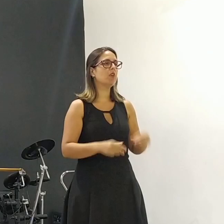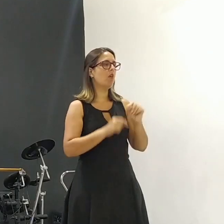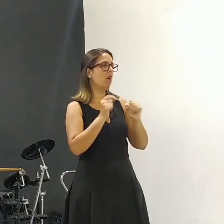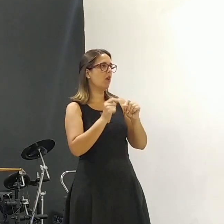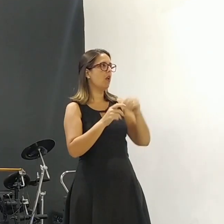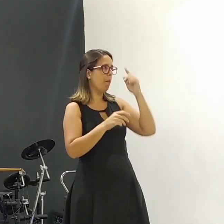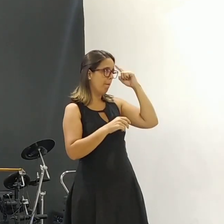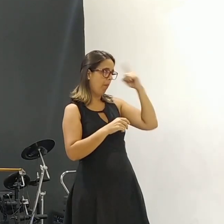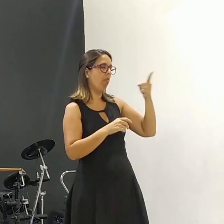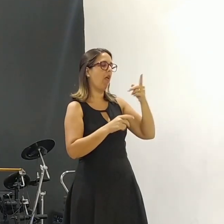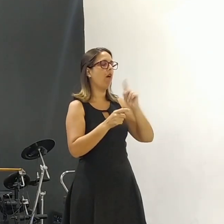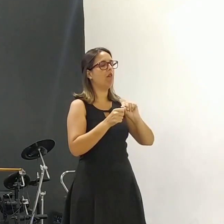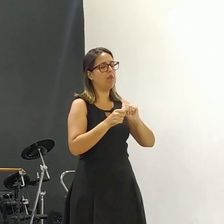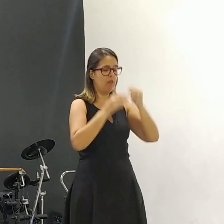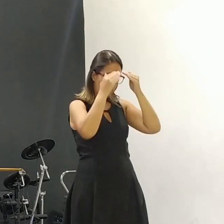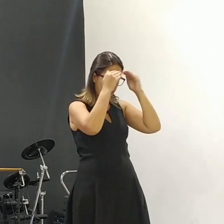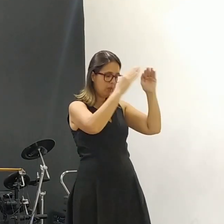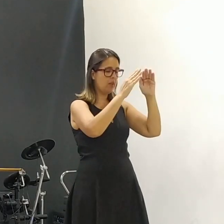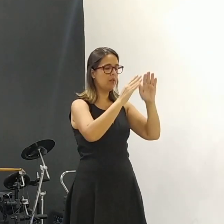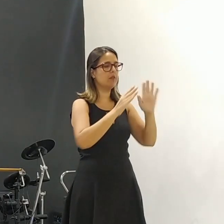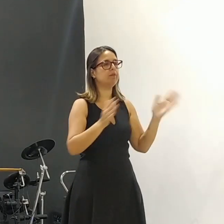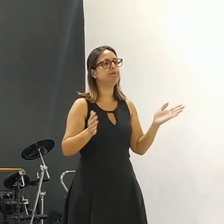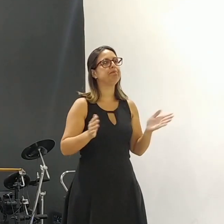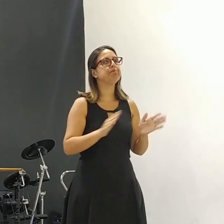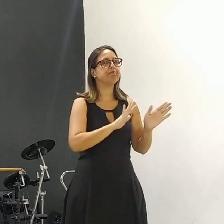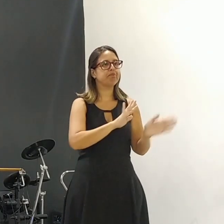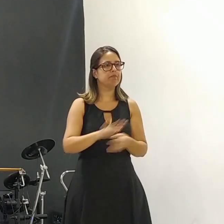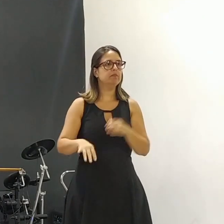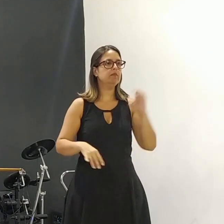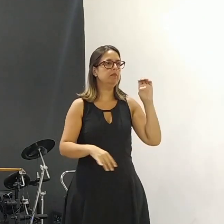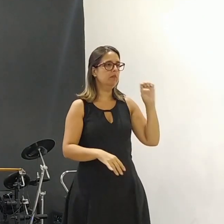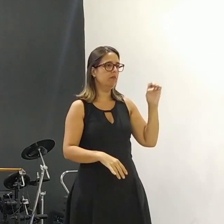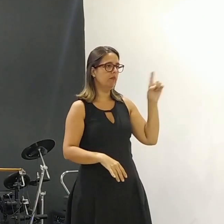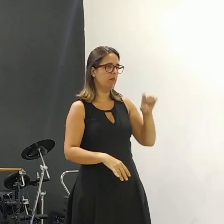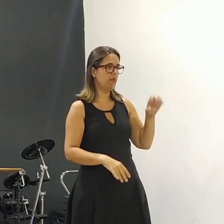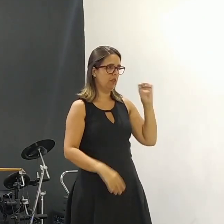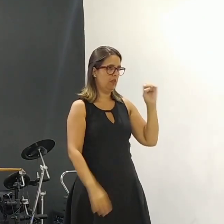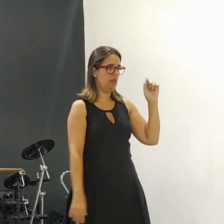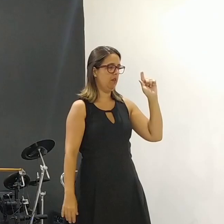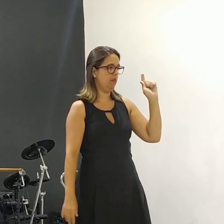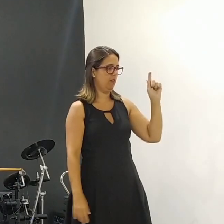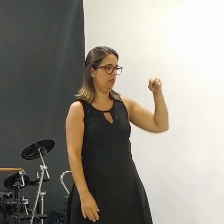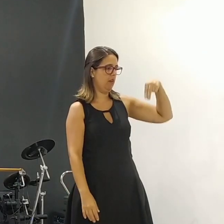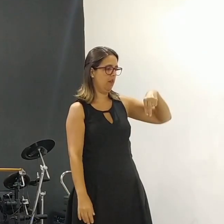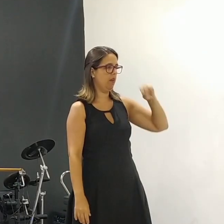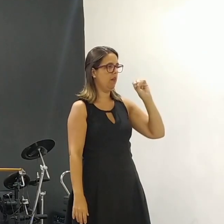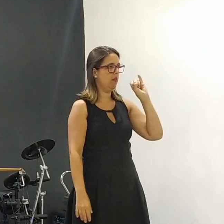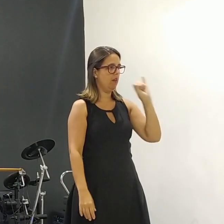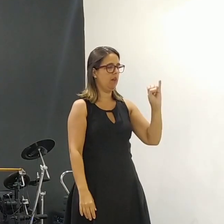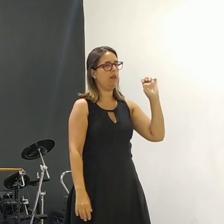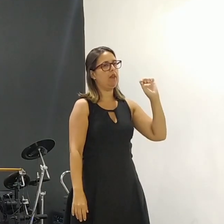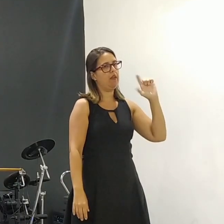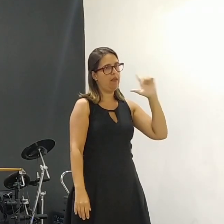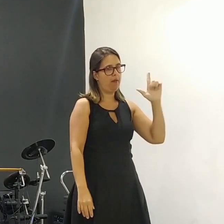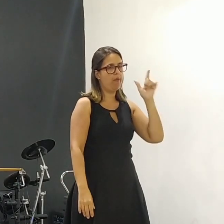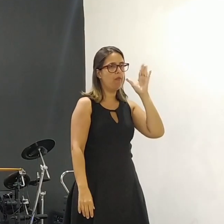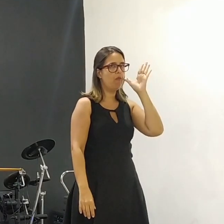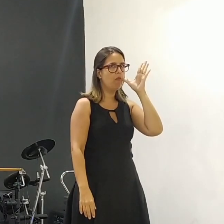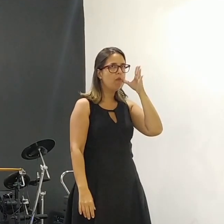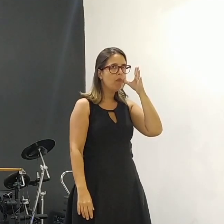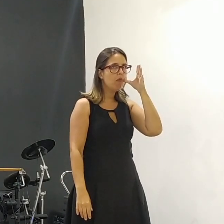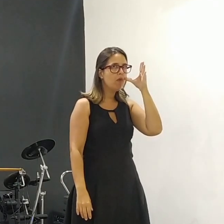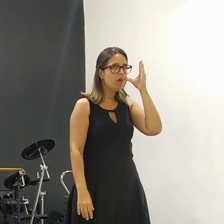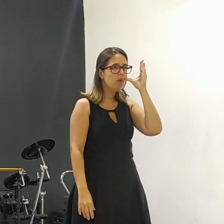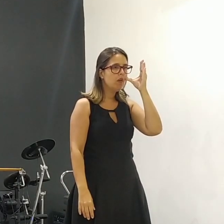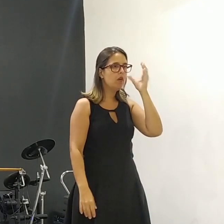fazer, eu faço. Amém? Ezequiel 47, de 1 a 12, o texto vai dizer assim.